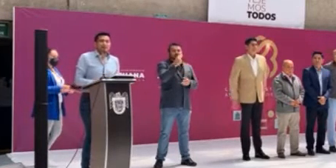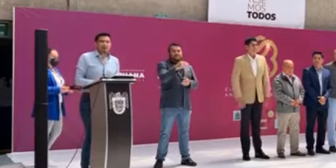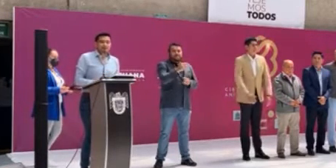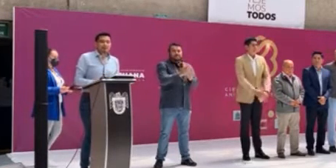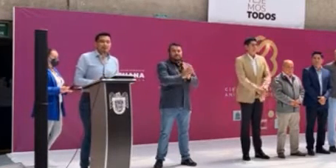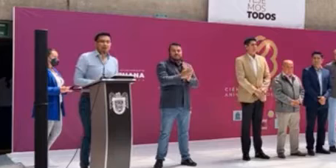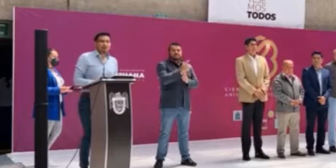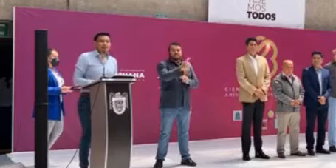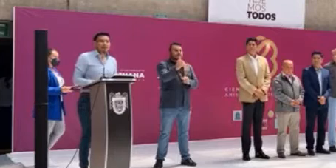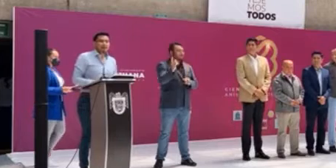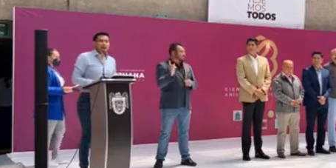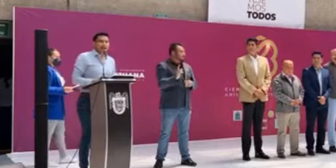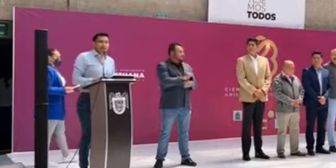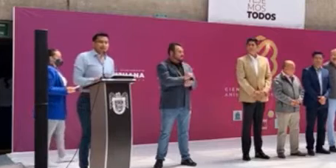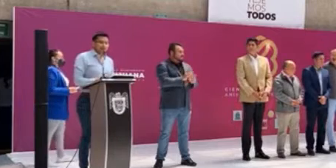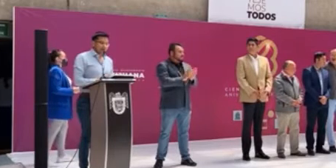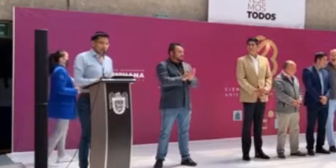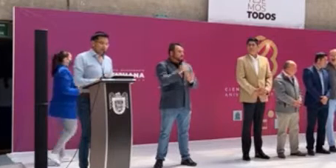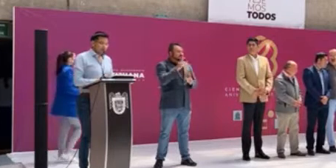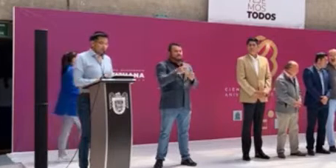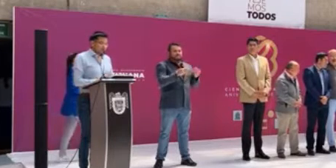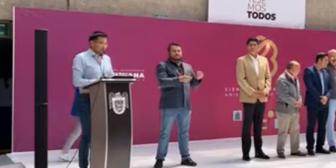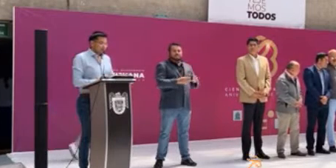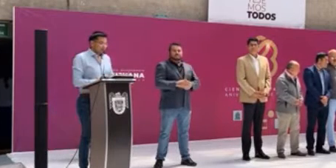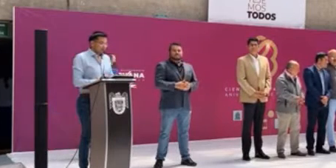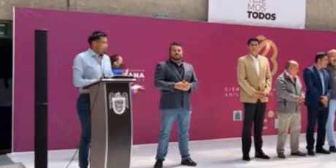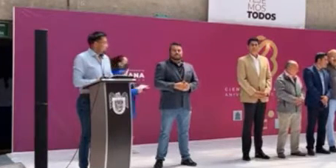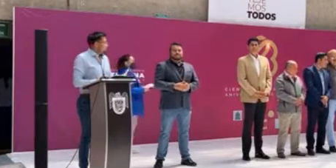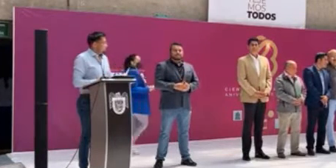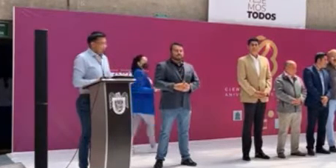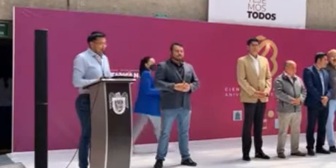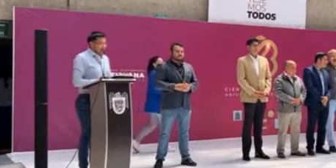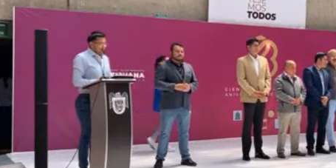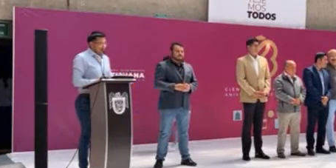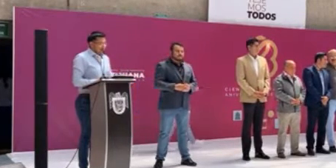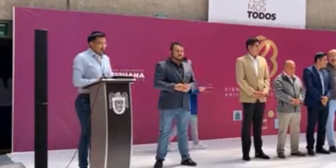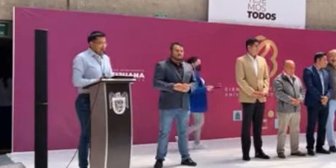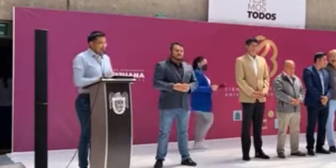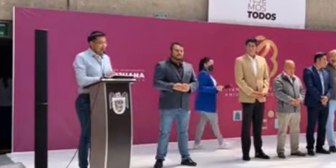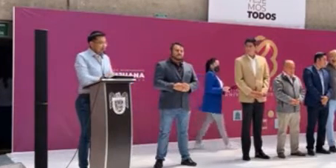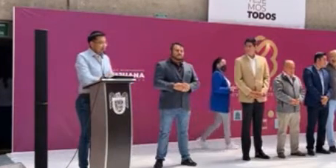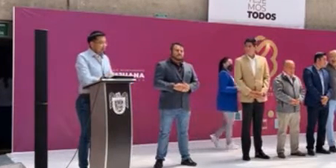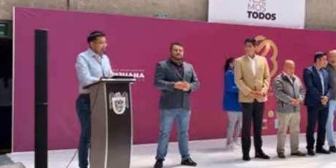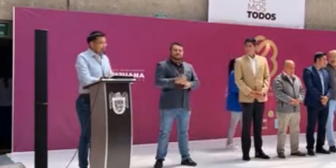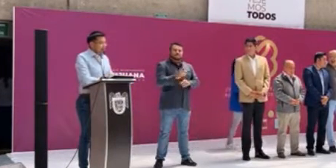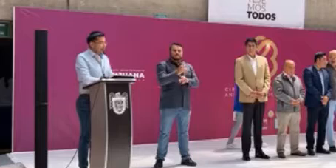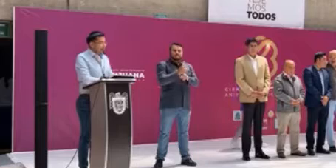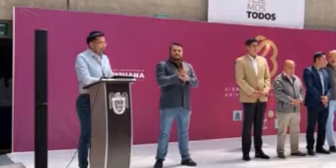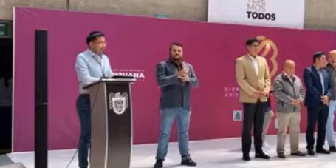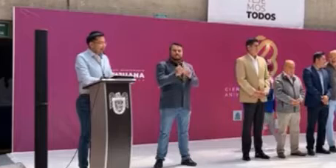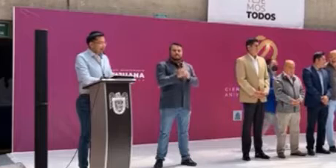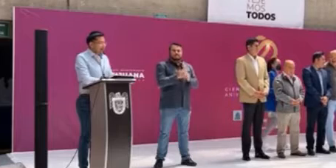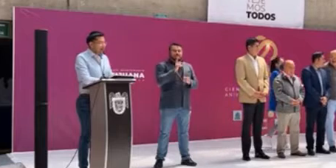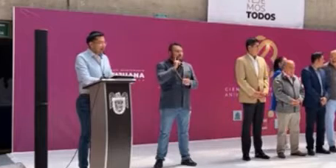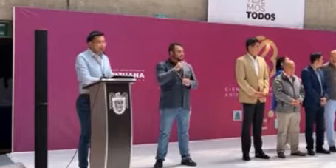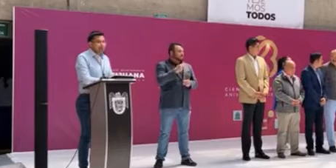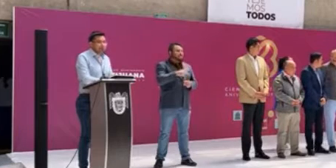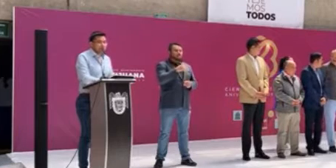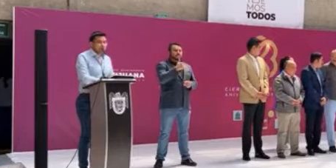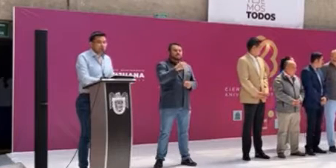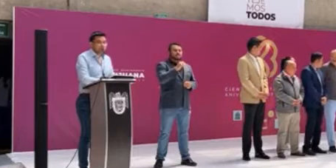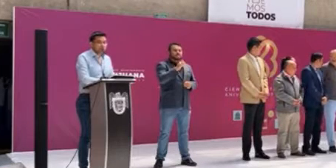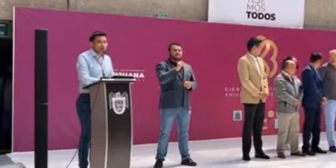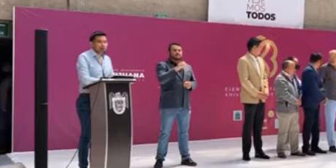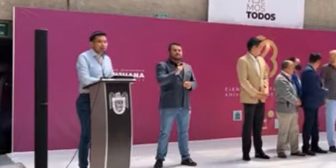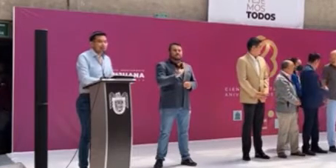frente a recibirlo. La silla y ya nomás pasan por acá. Saludos. Invitamos a Jessica Martínez Cruz.